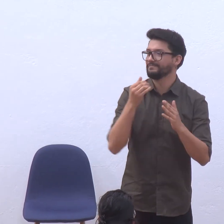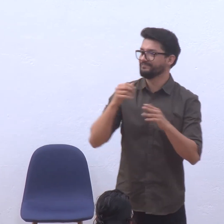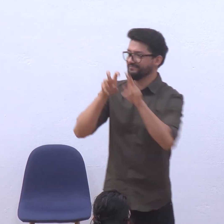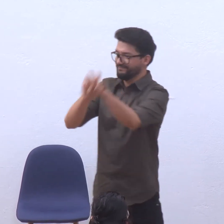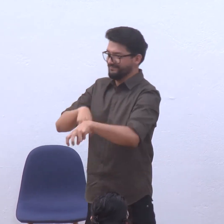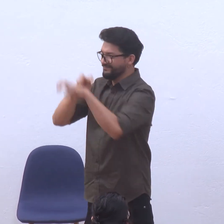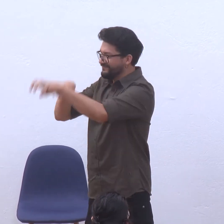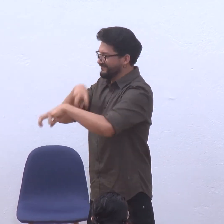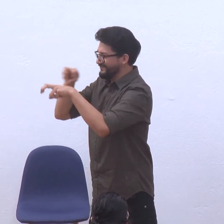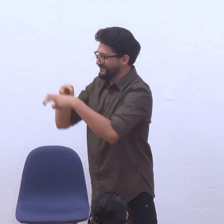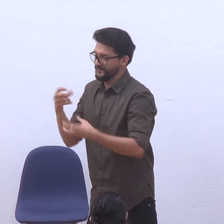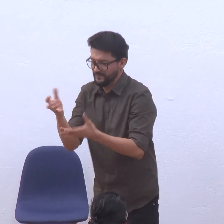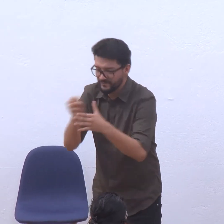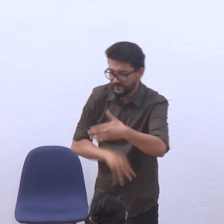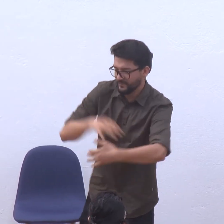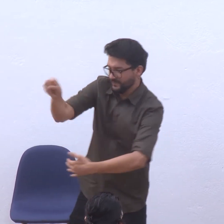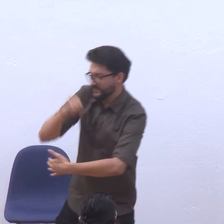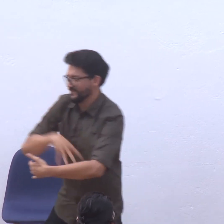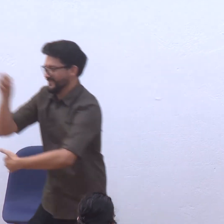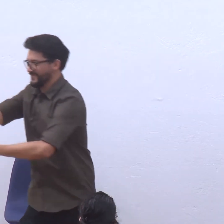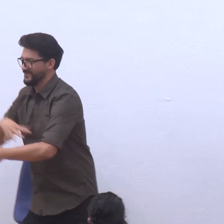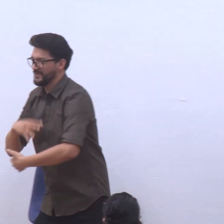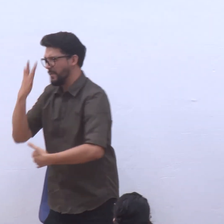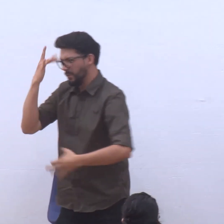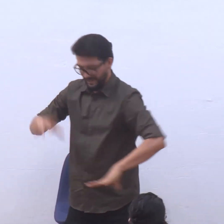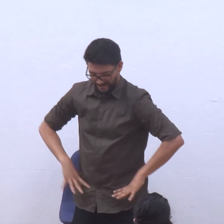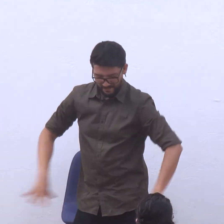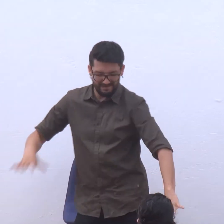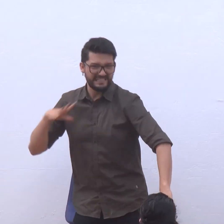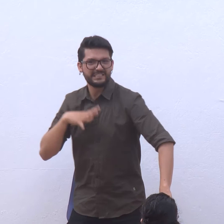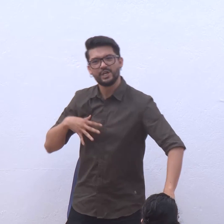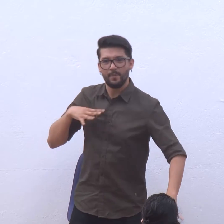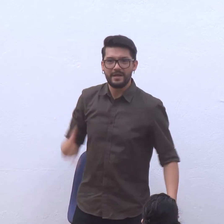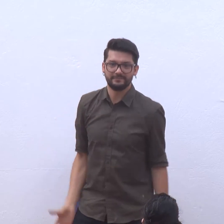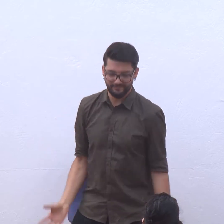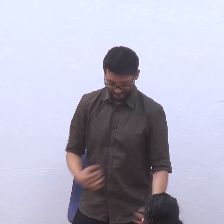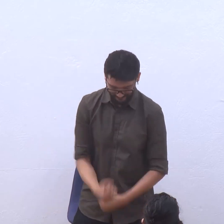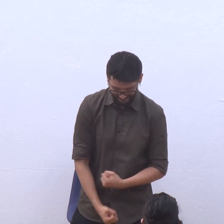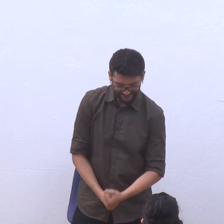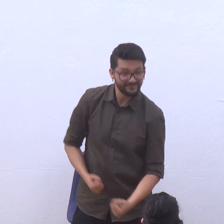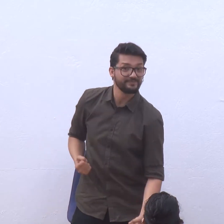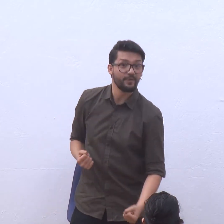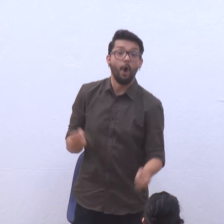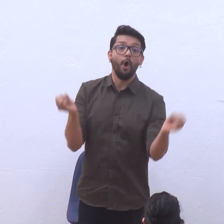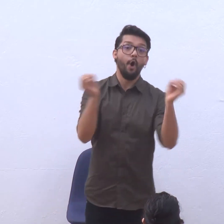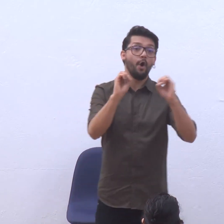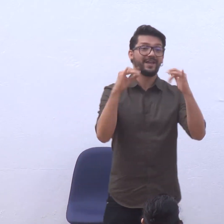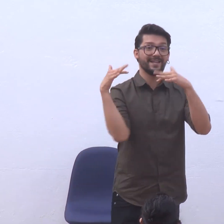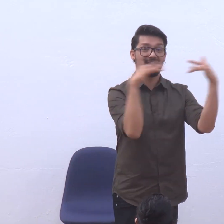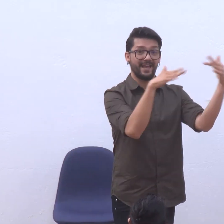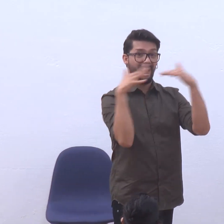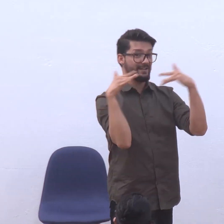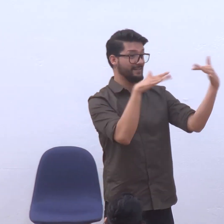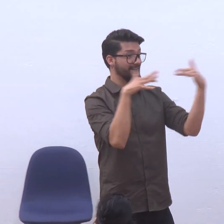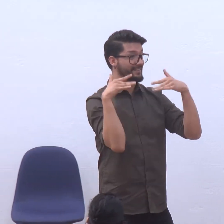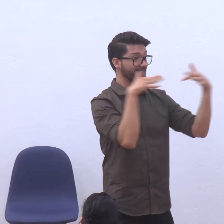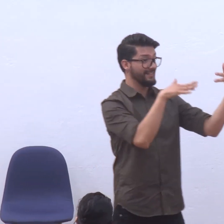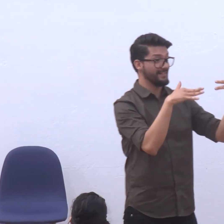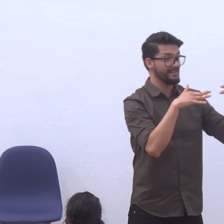en la cintura para recoger la cosecha, para trabajar, porque las faldas eran estorbosas, pues ellos vestían así.